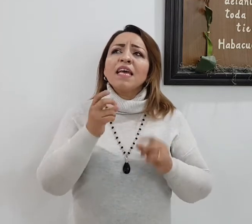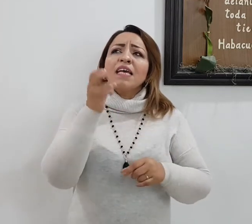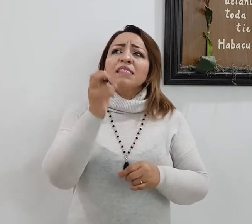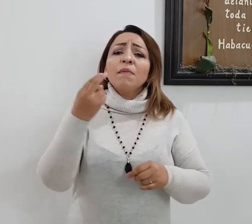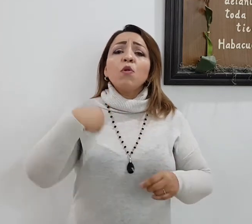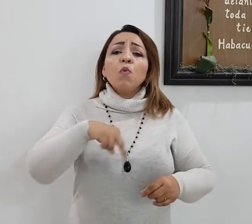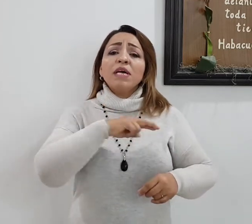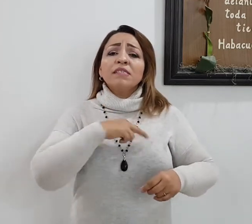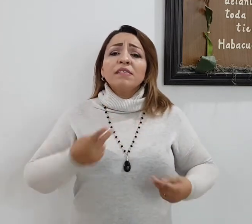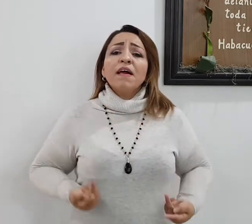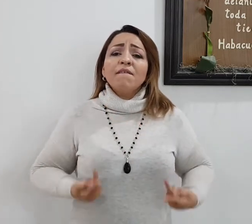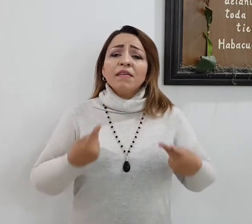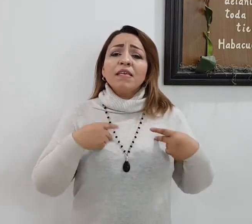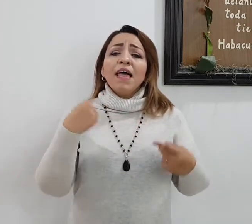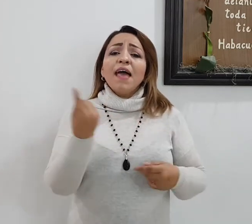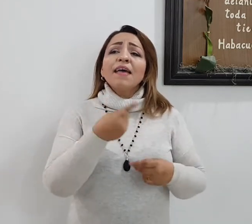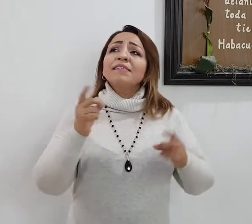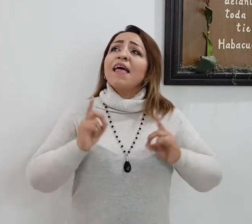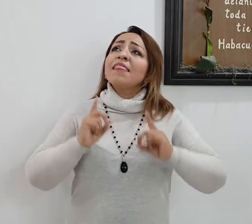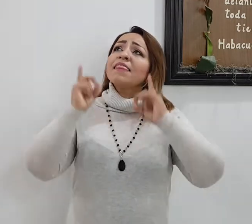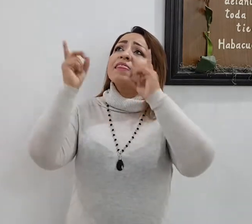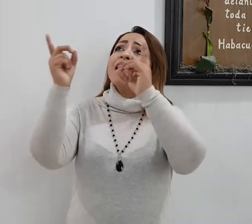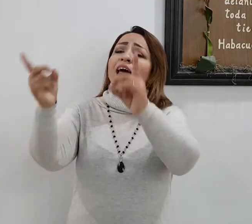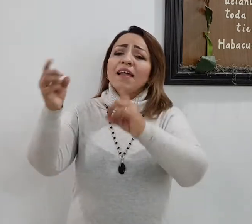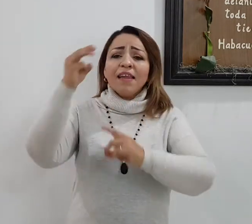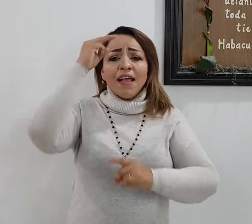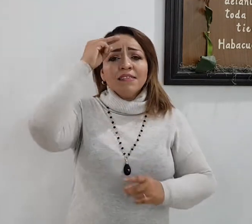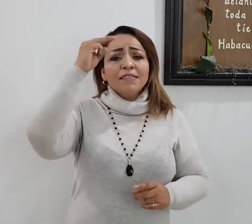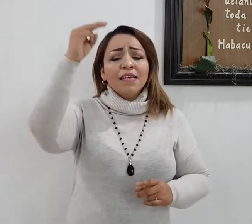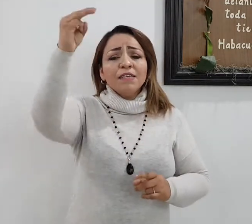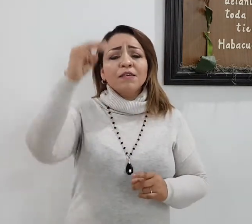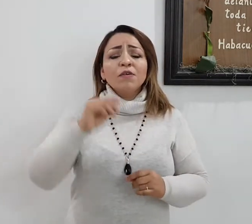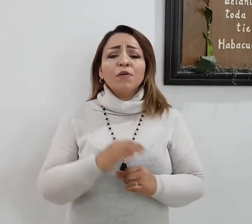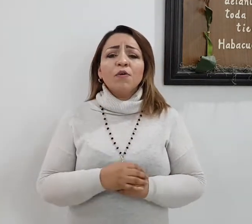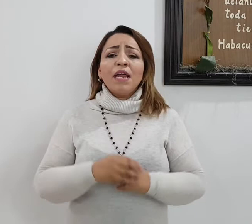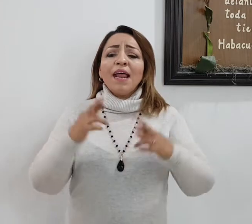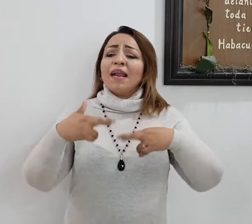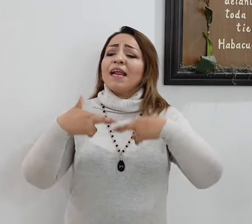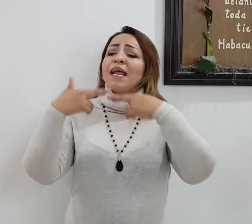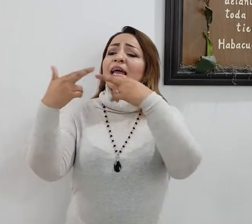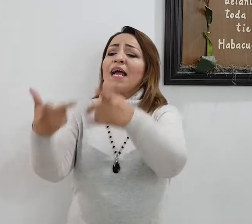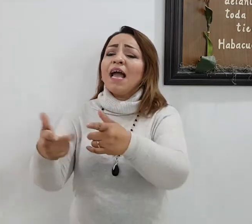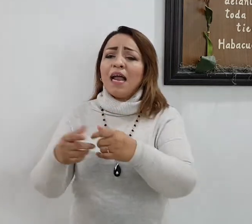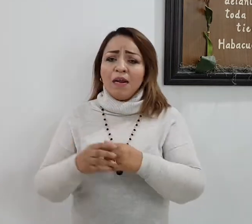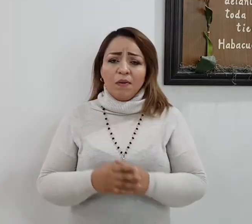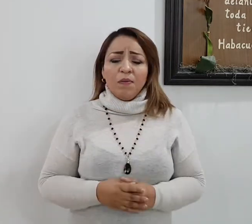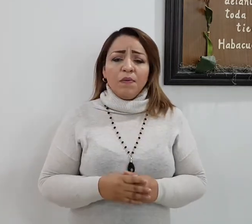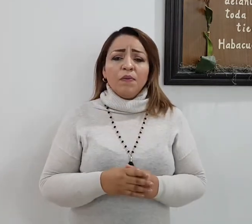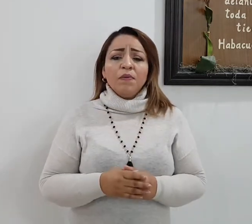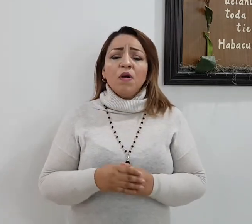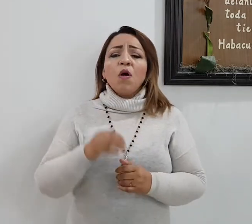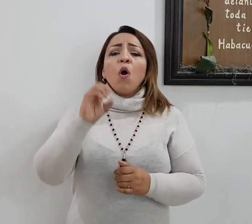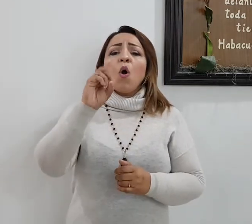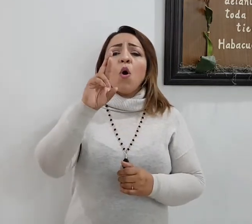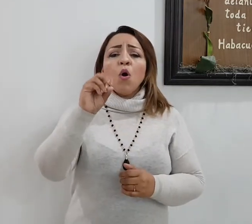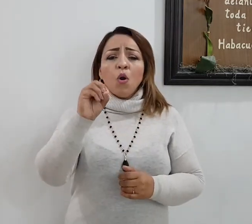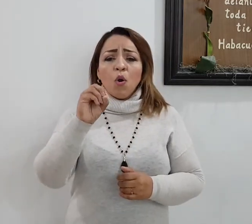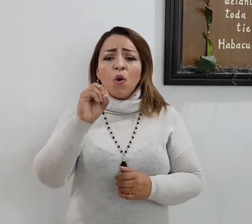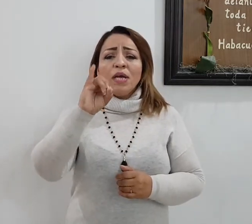mejor. Regalo de reyes, regalo para reyes: oro, incienso y mirra, ¿verdad? Y ustedes y